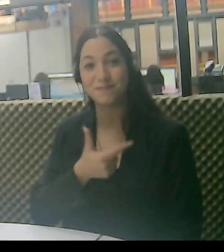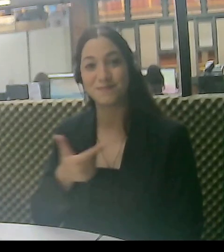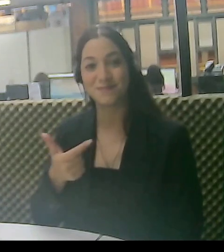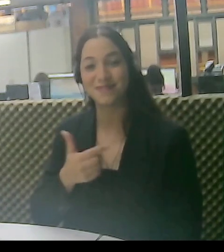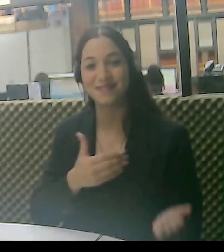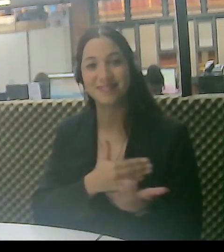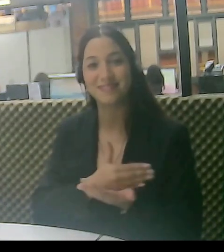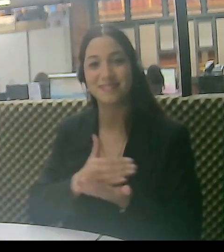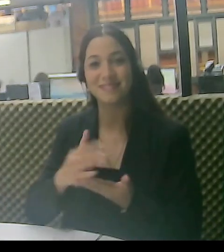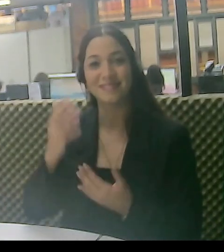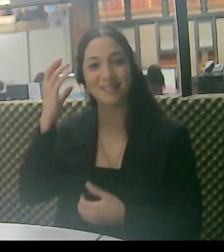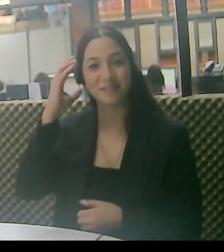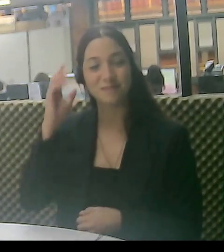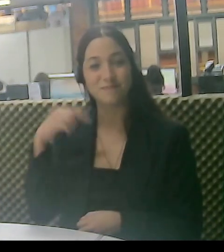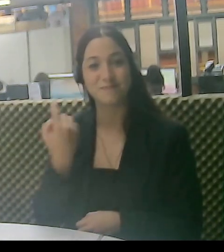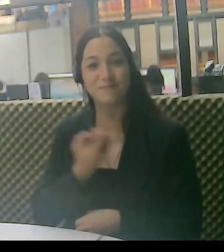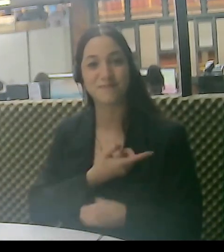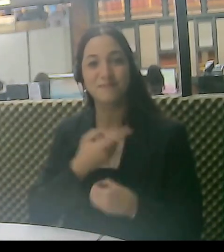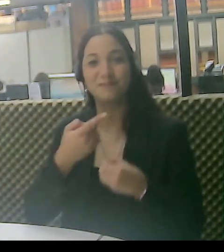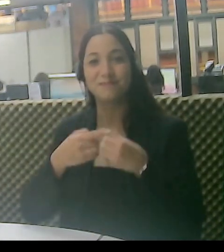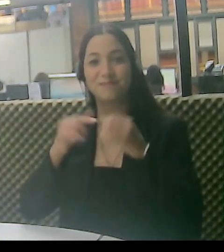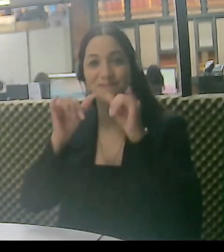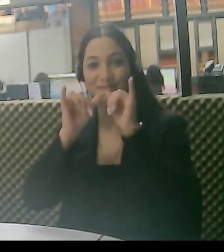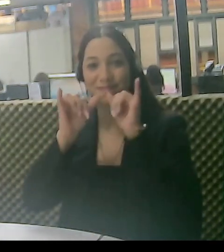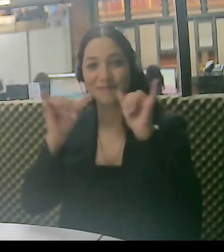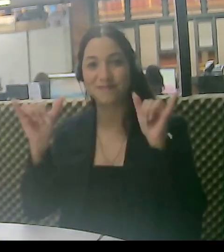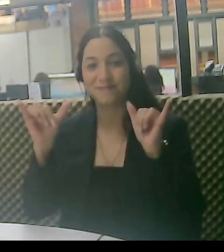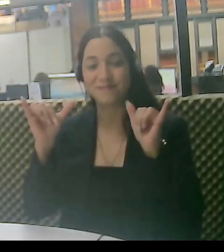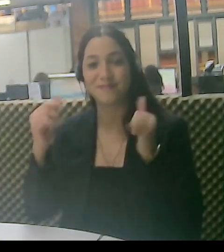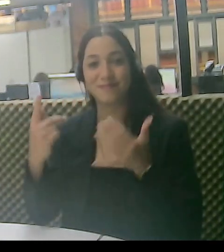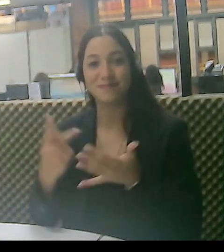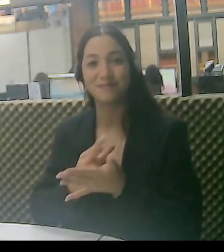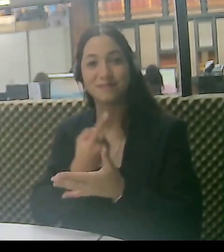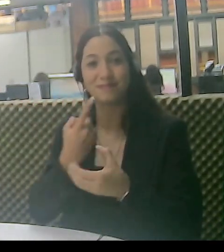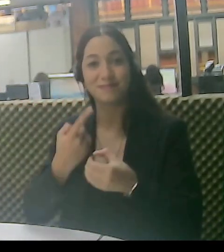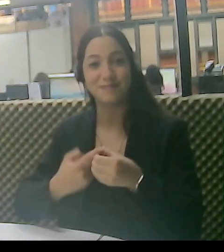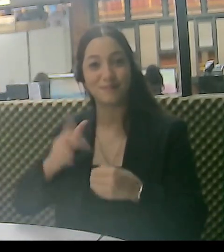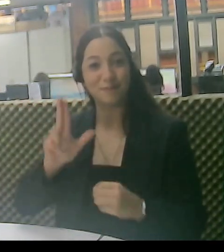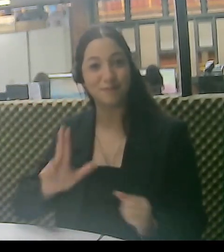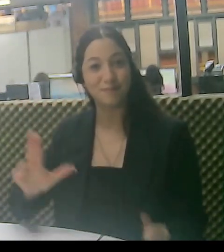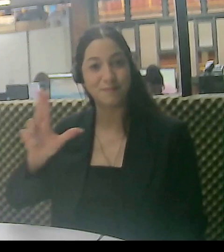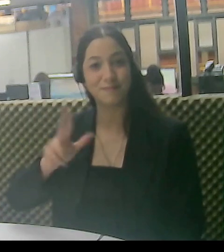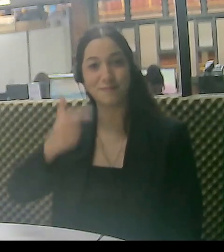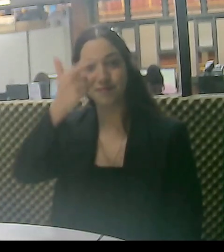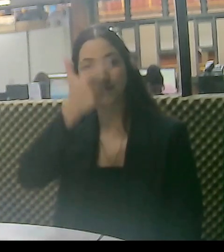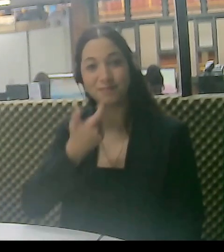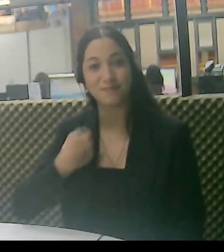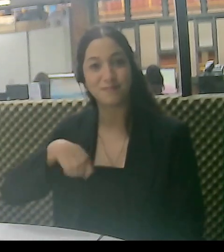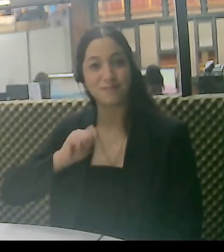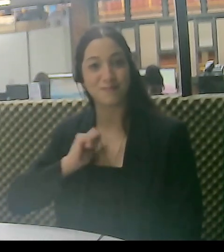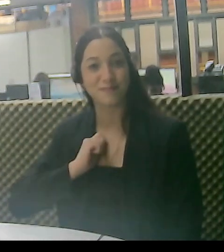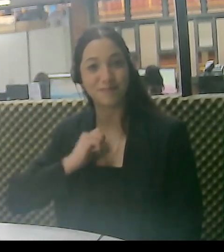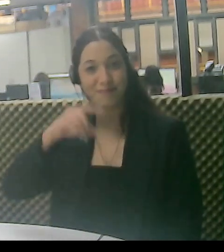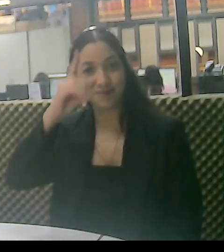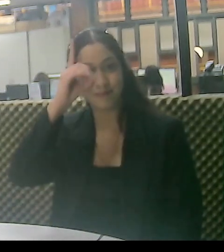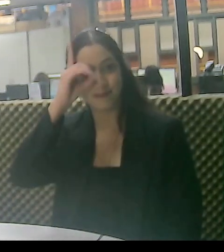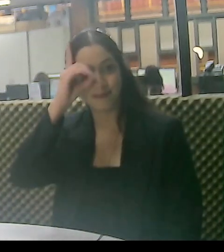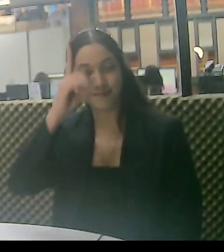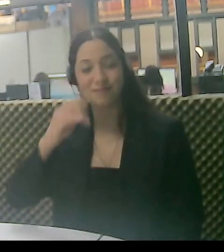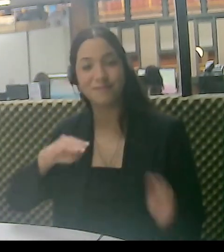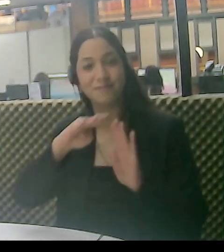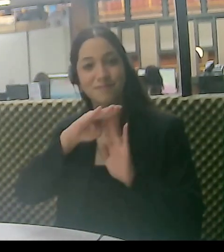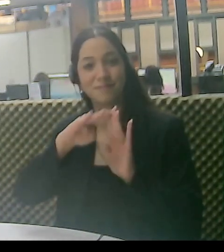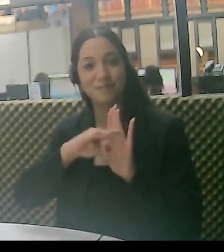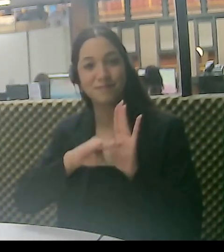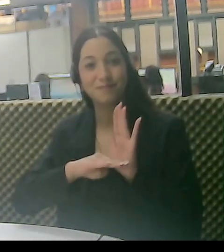7 de dezembro de 2022, está no ar a Rádio Nossa Cidade com um boletim de notícias sobre o que de fato acontece em Uberlândia. Eu sou Daniela Aires e vamos aos